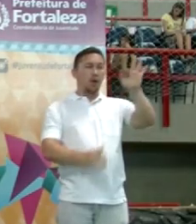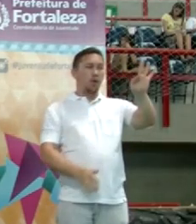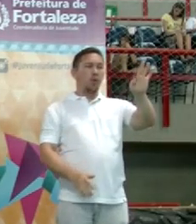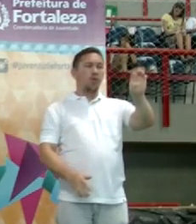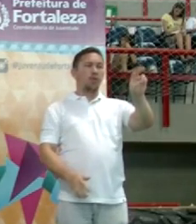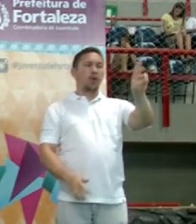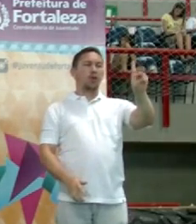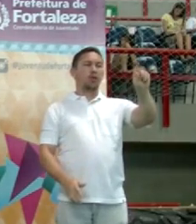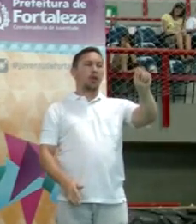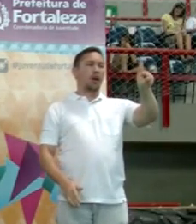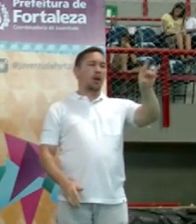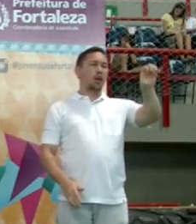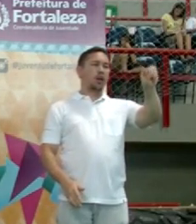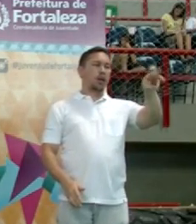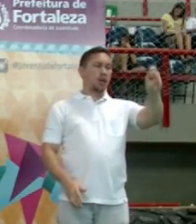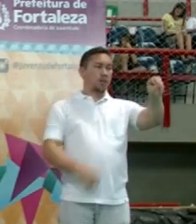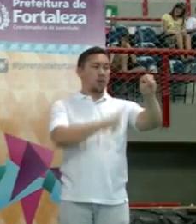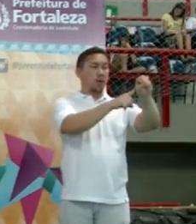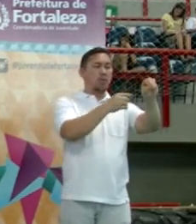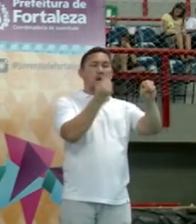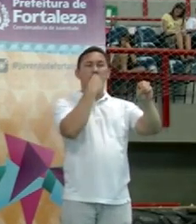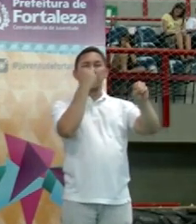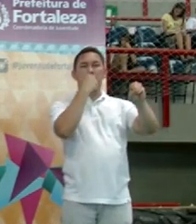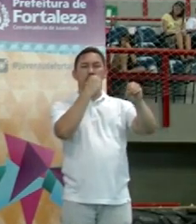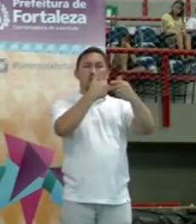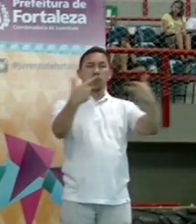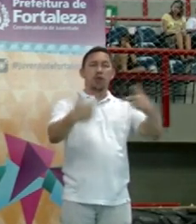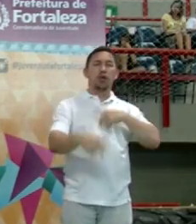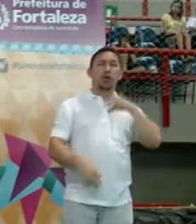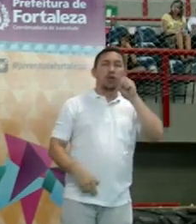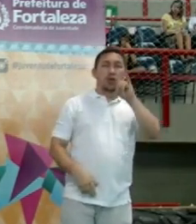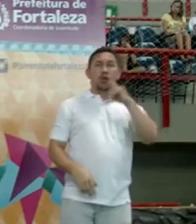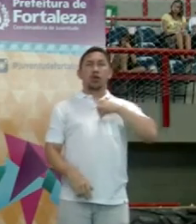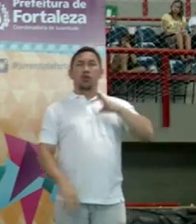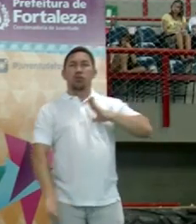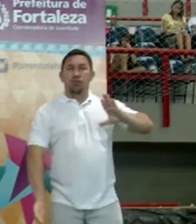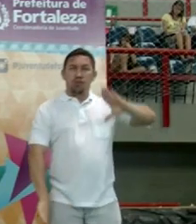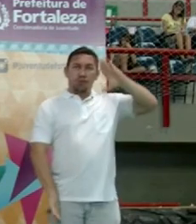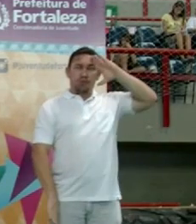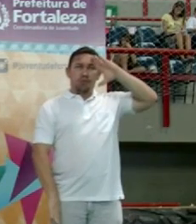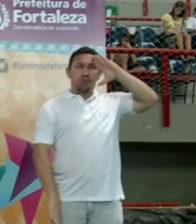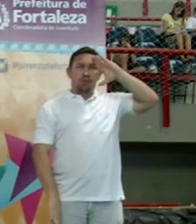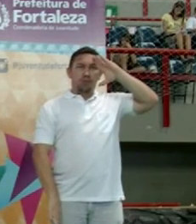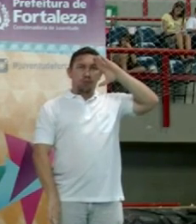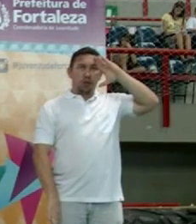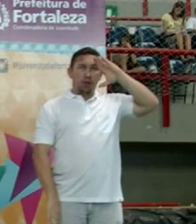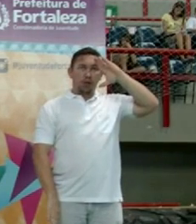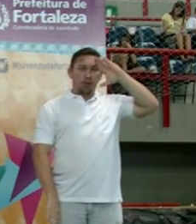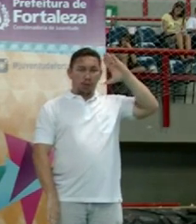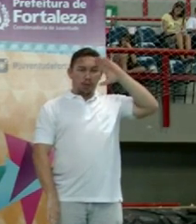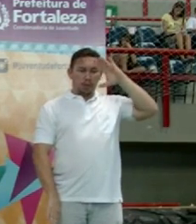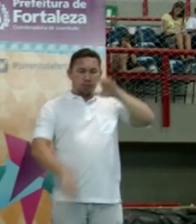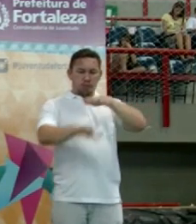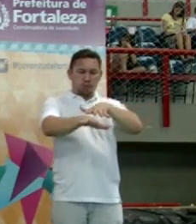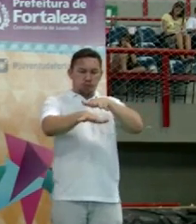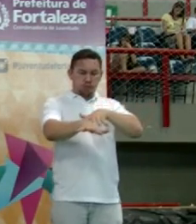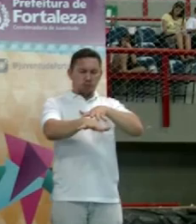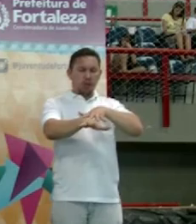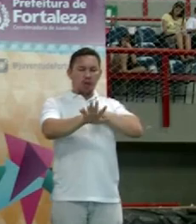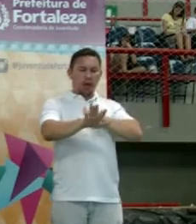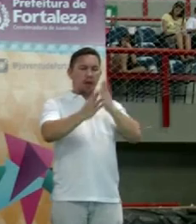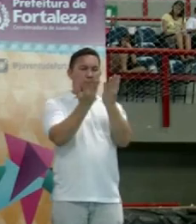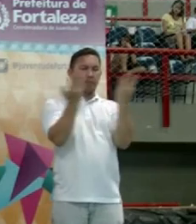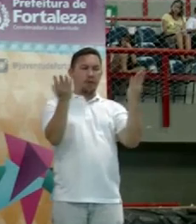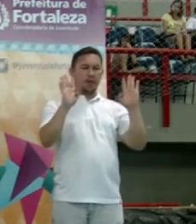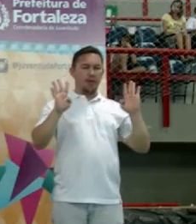muros porque eles estão enfraquecidos. Se você tiver exército, você precisa de muro? Bem menos.